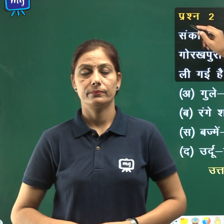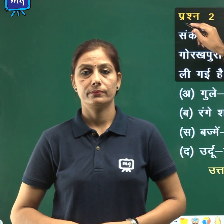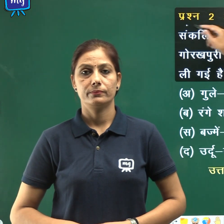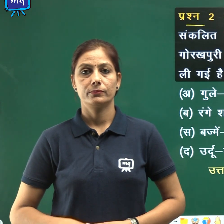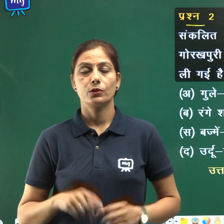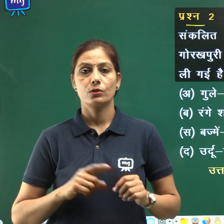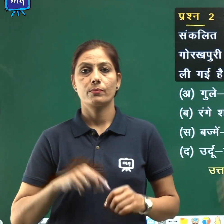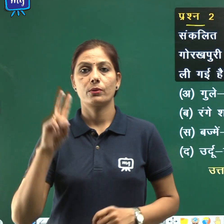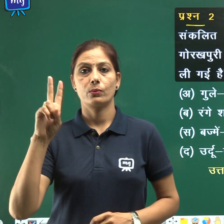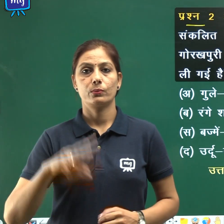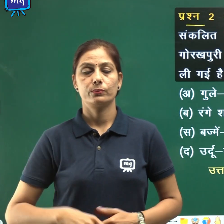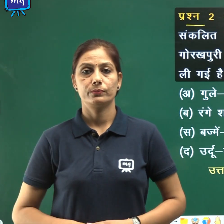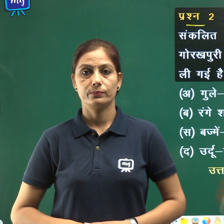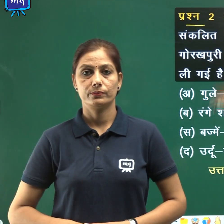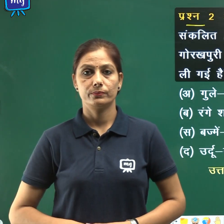प्रश्न 2,